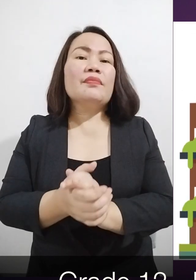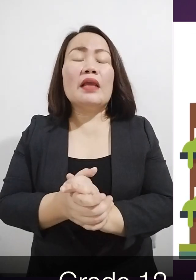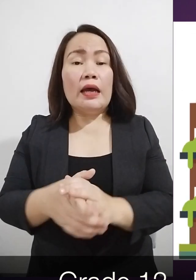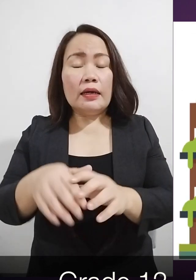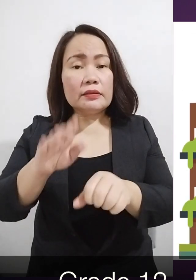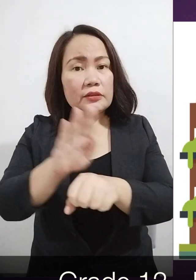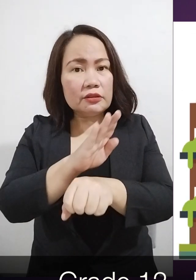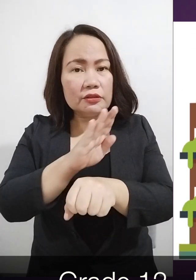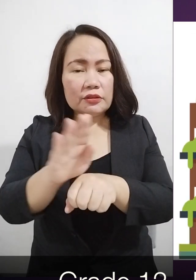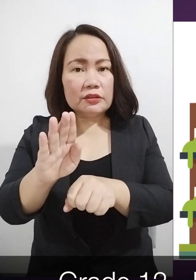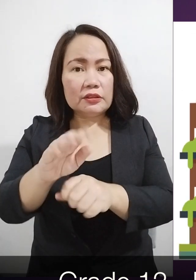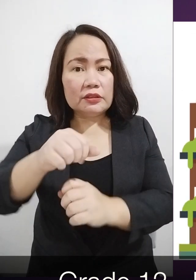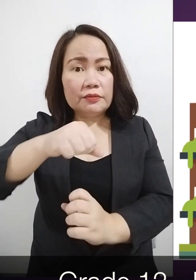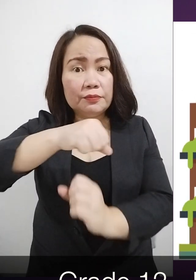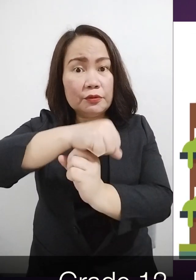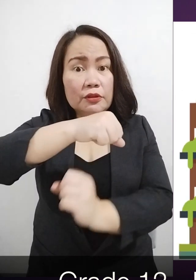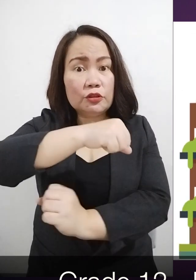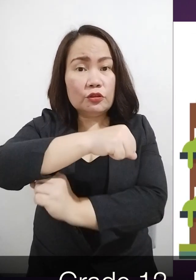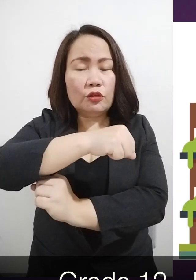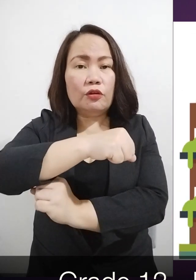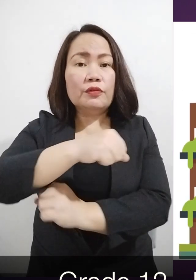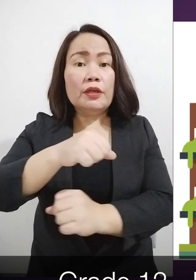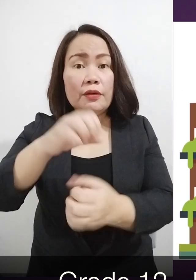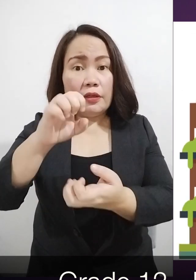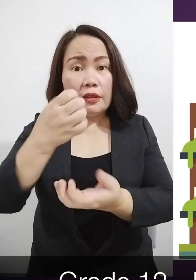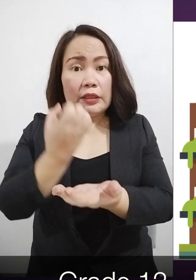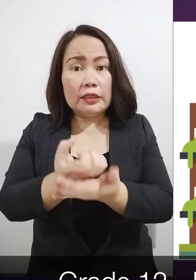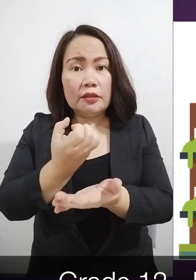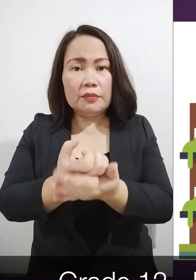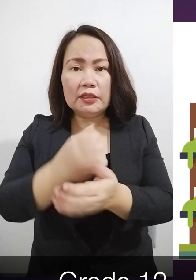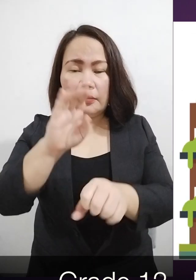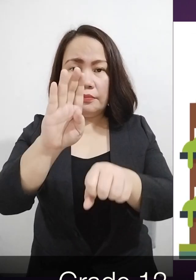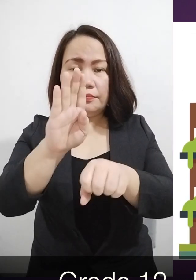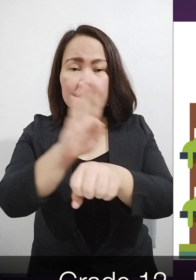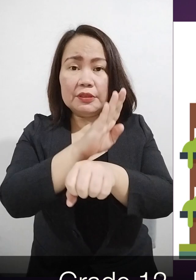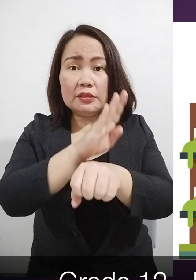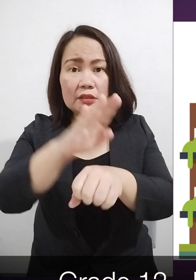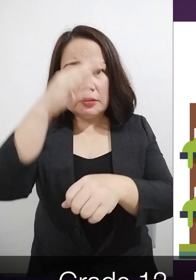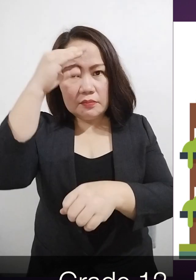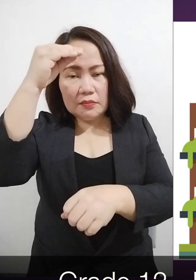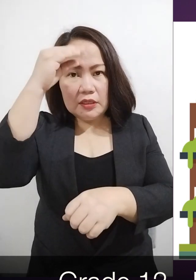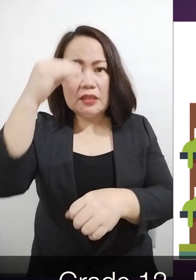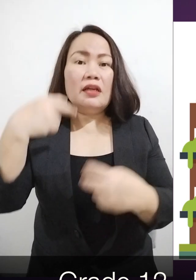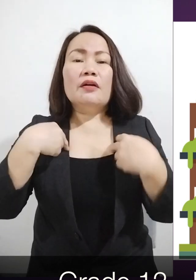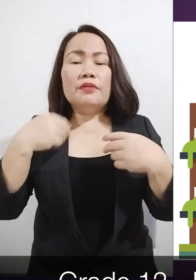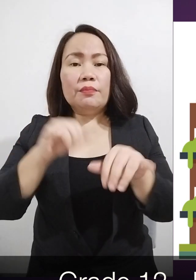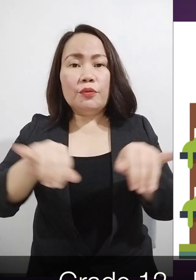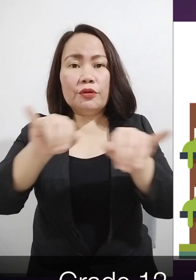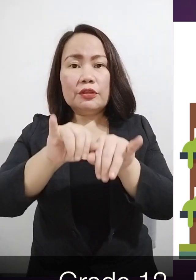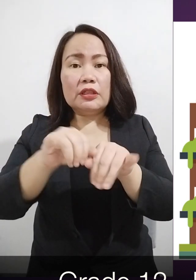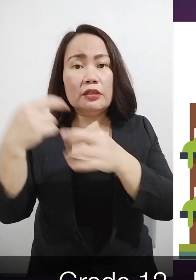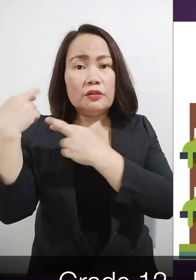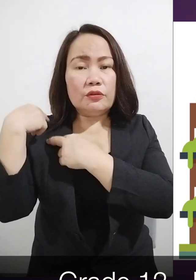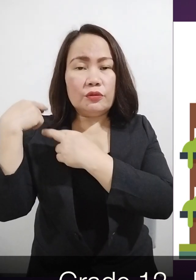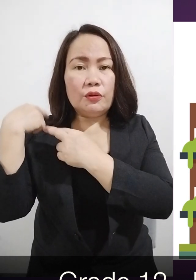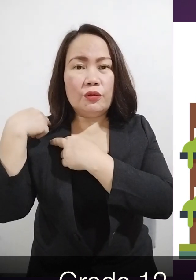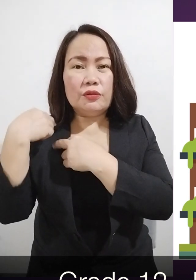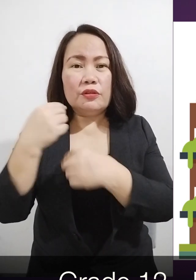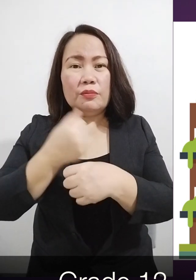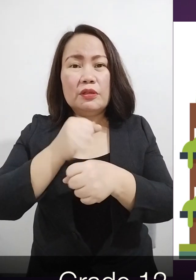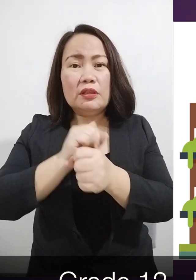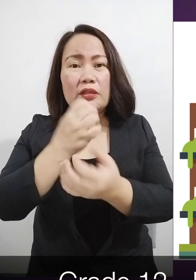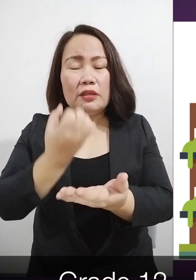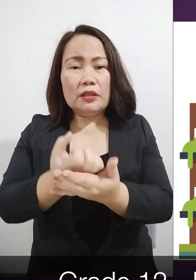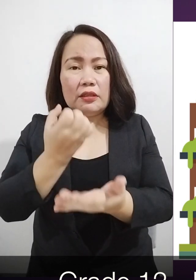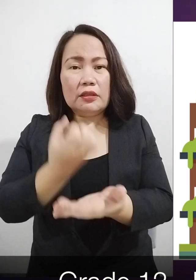Ang mga negosyo ang pundasyon ng ekonomiya. Ang mga negosyante ay may mahalagang papel sa pagbuo ng ekonomiya sa pamamagitan ng